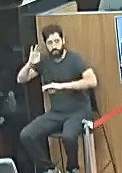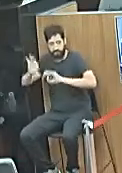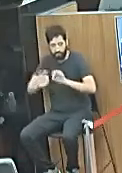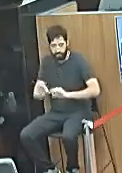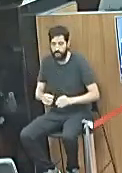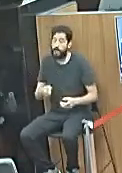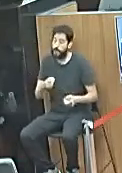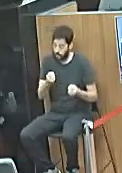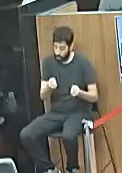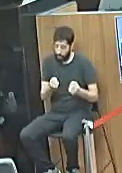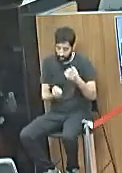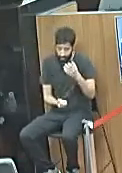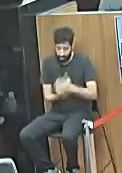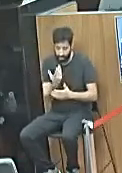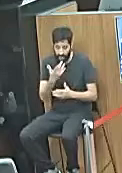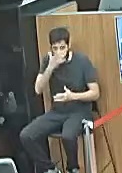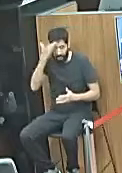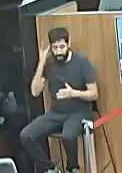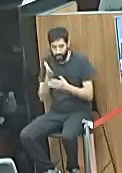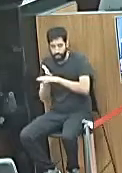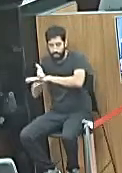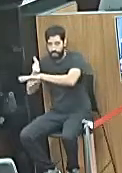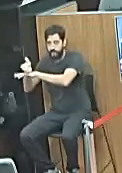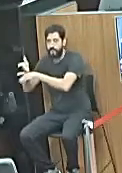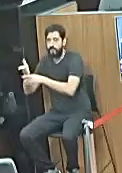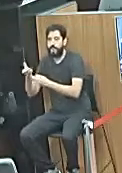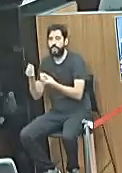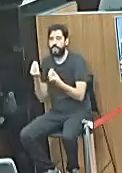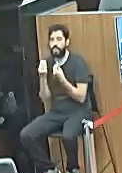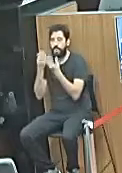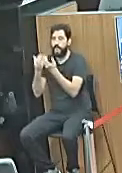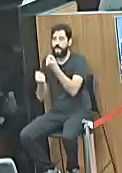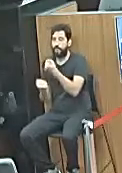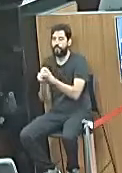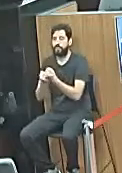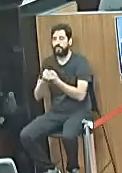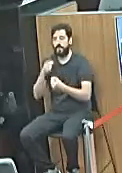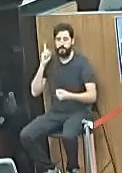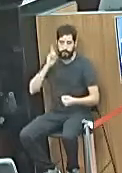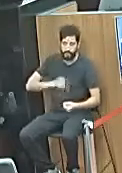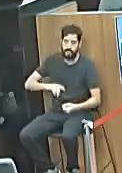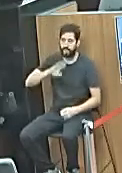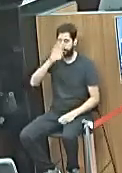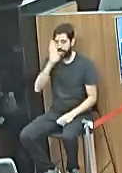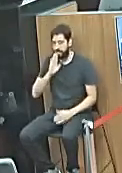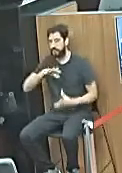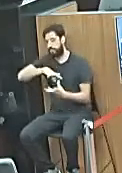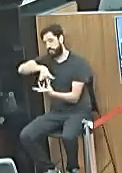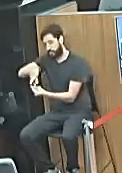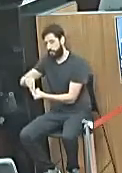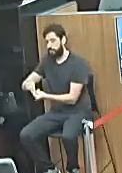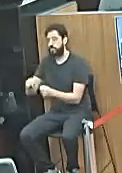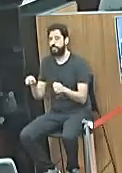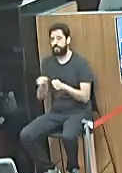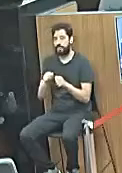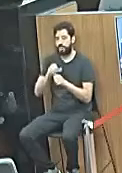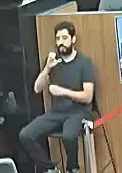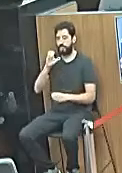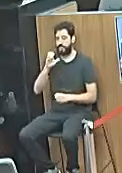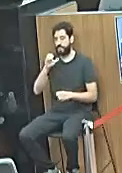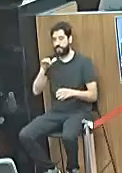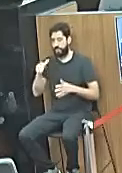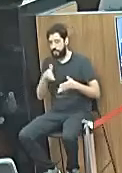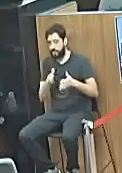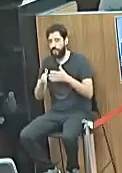saia pessoas liderança que possa contribuir com menos e com o brasil e com o mundo realizar o circuito das comunidades